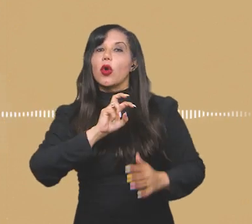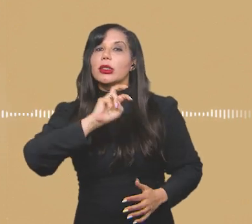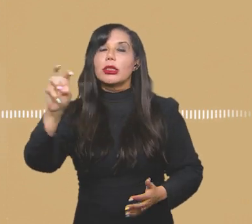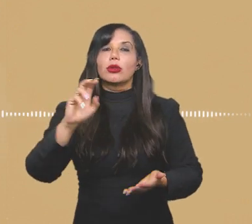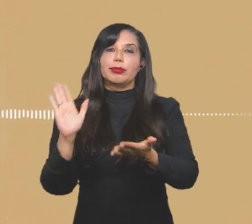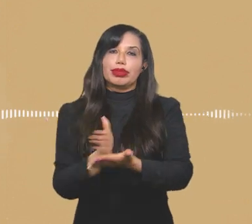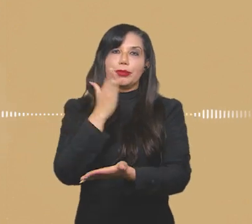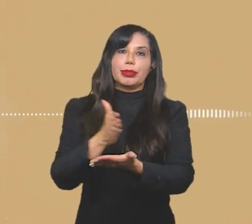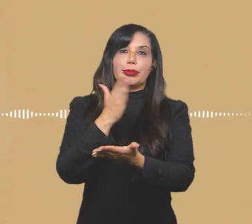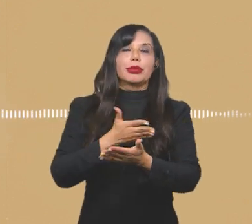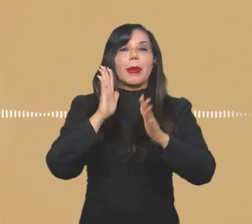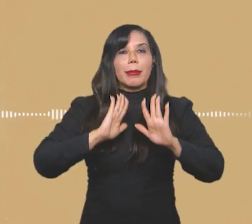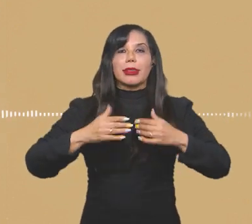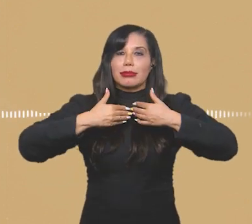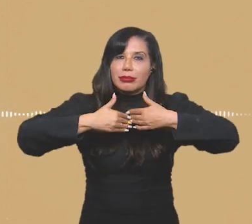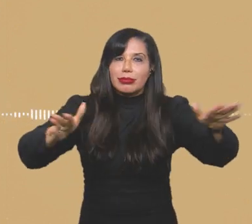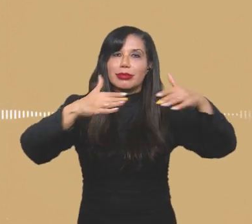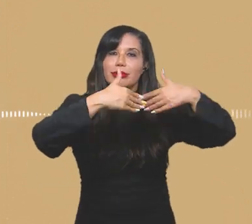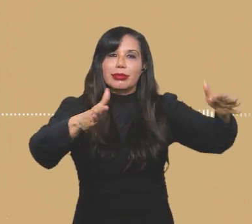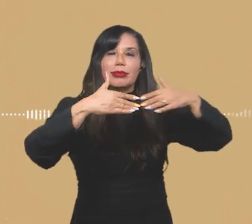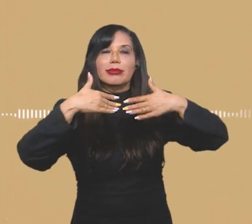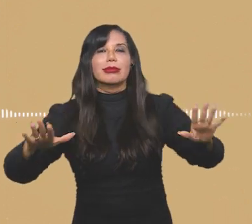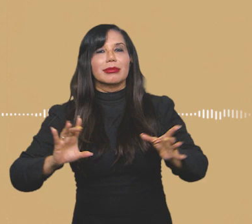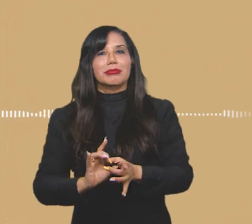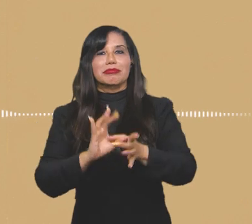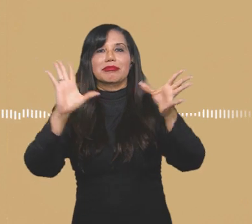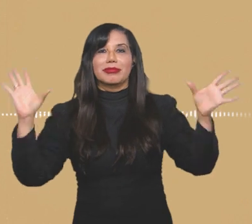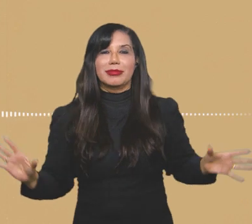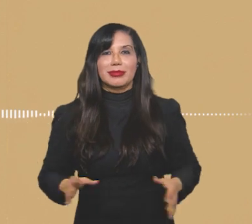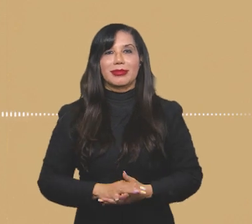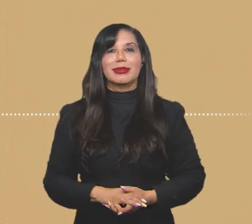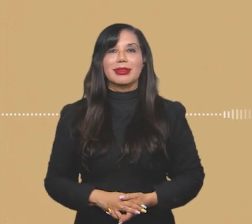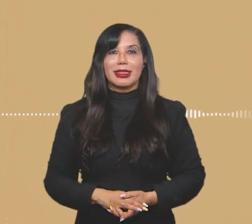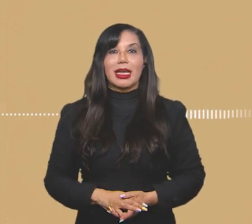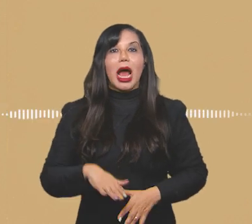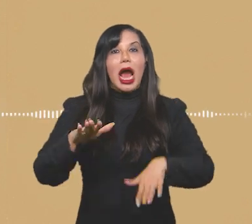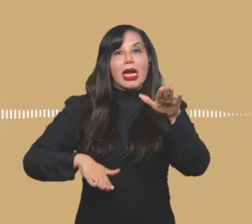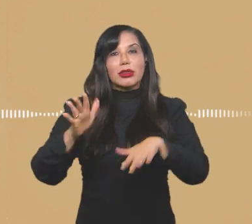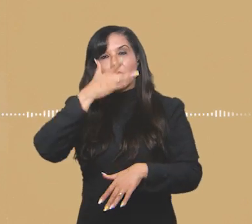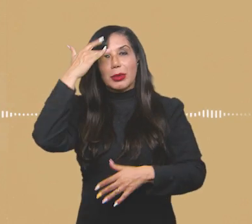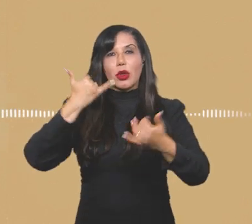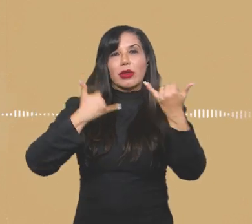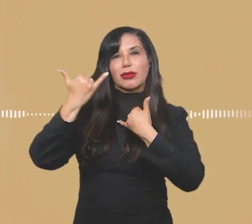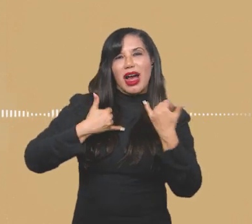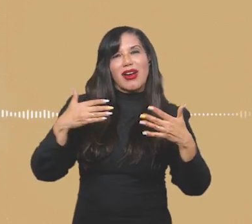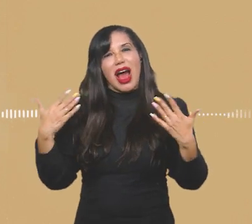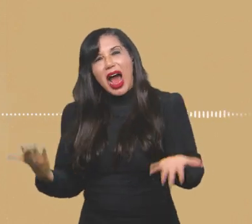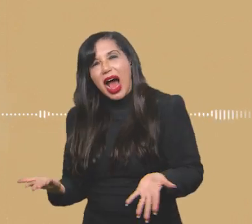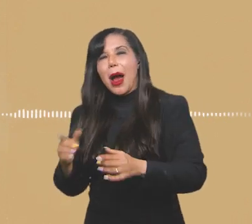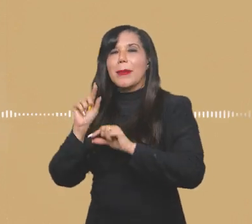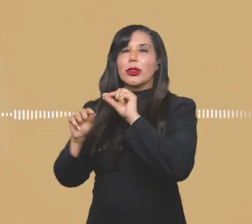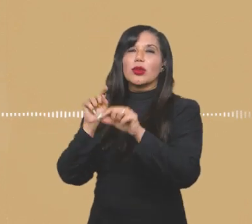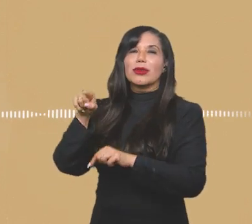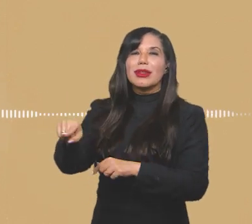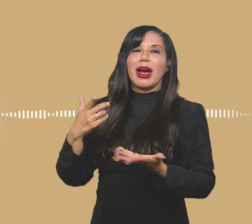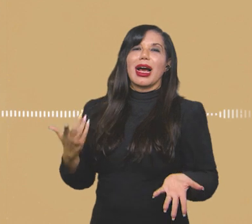apenas 5 edições, mas abriu as portas para todos os que viriam depois. Às vezes as pessoas falam assim, mas